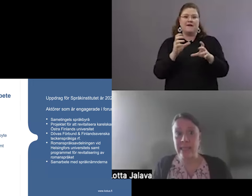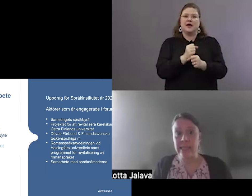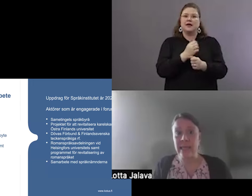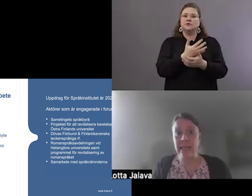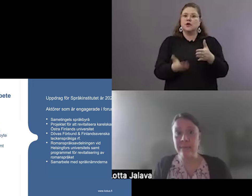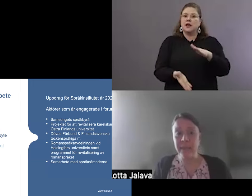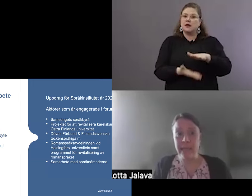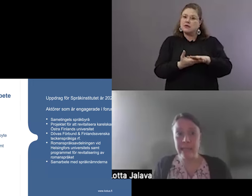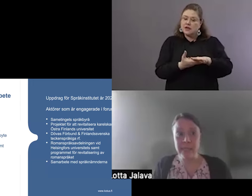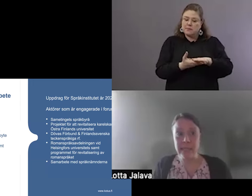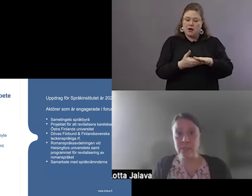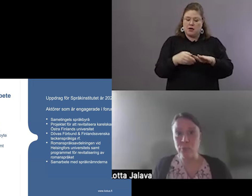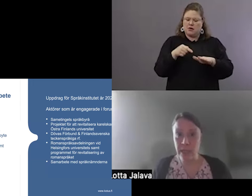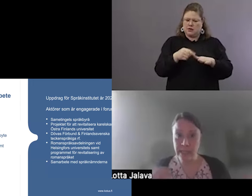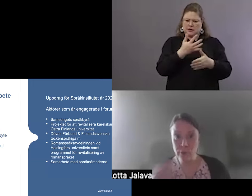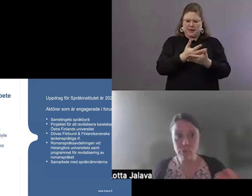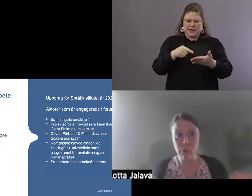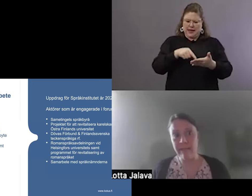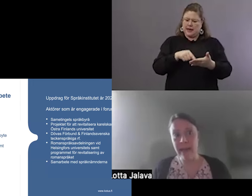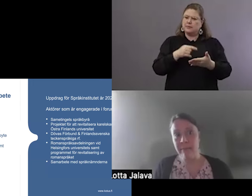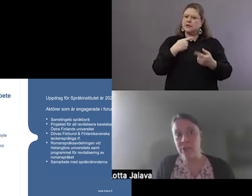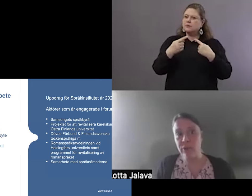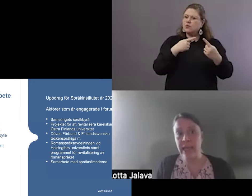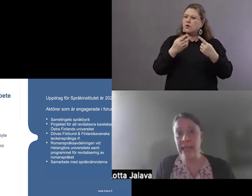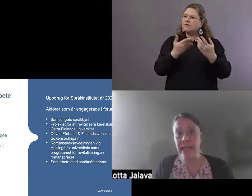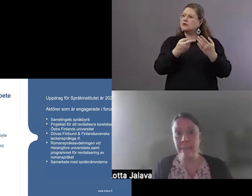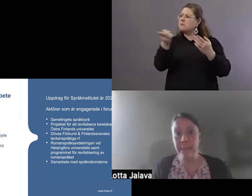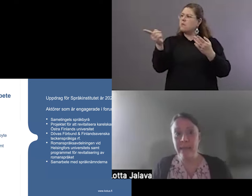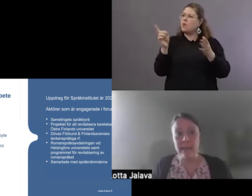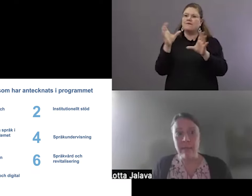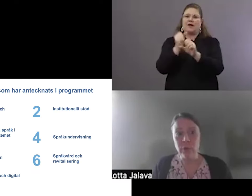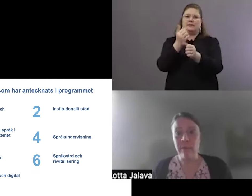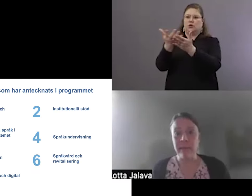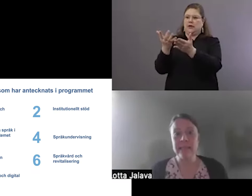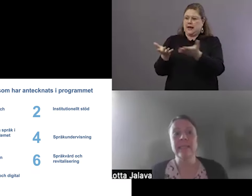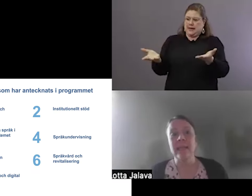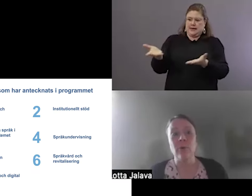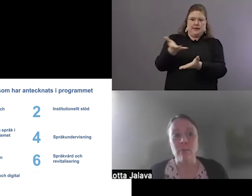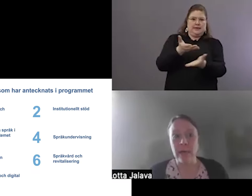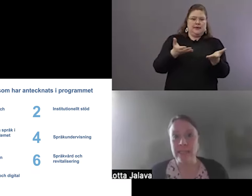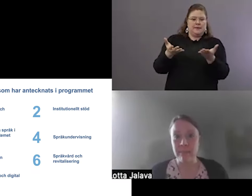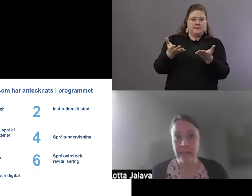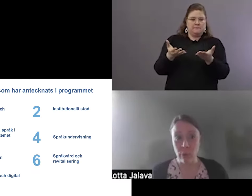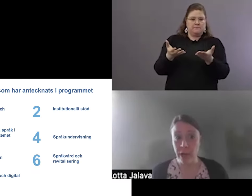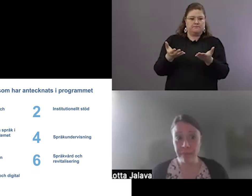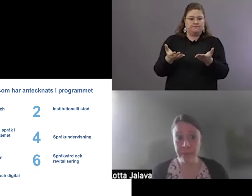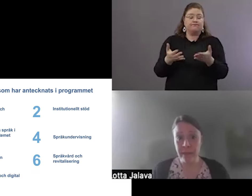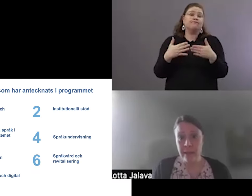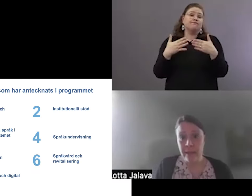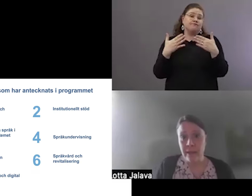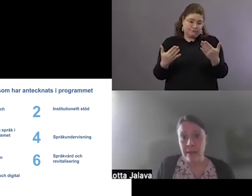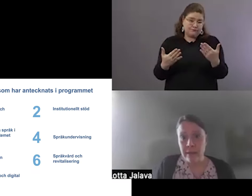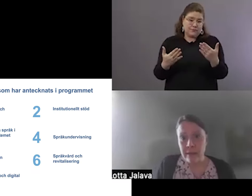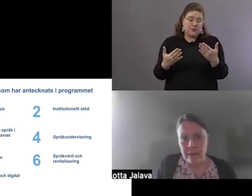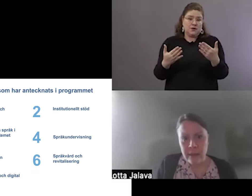olevista kielistä ja niiden kehittämisestä suhteessa myös muihin vähemmistökieliin. Ja tämä toimenpide sitten, jonka mukaisesti pitää luoda,